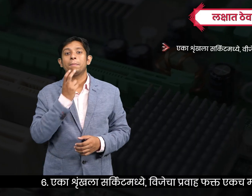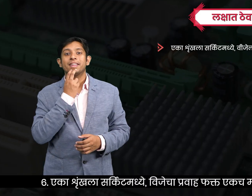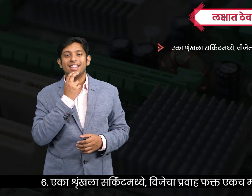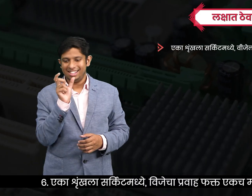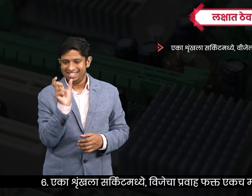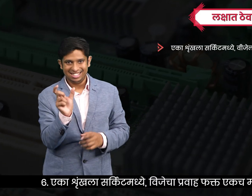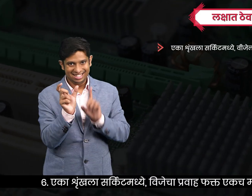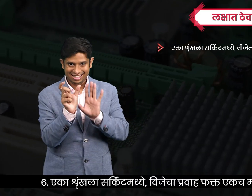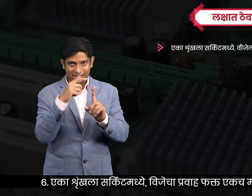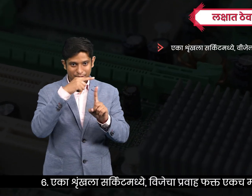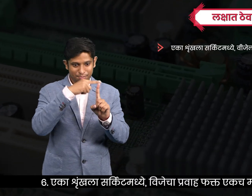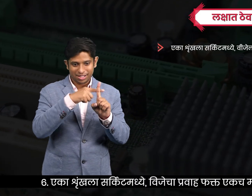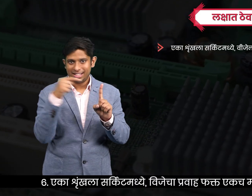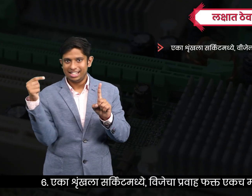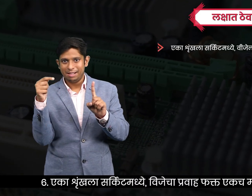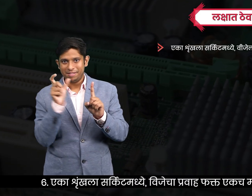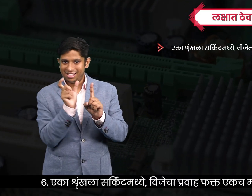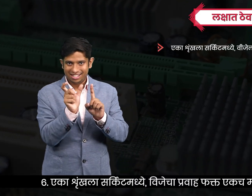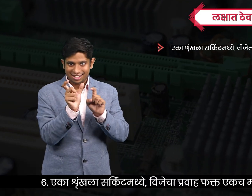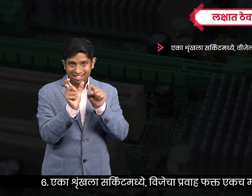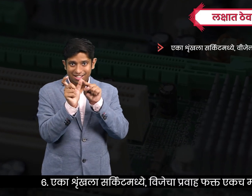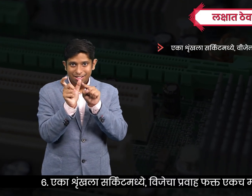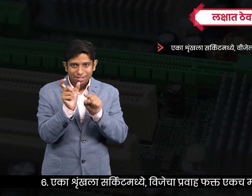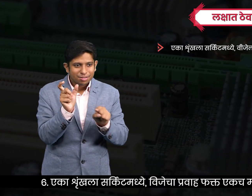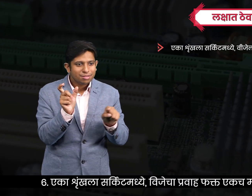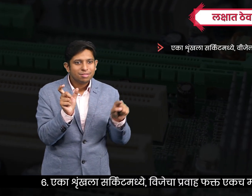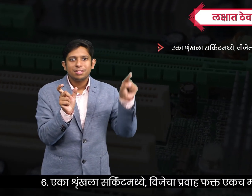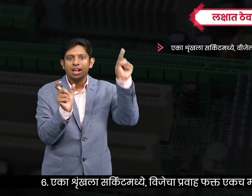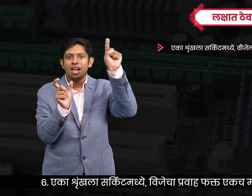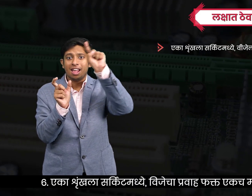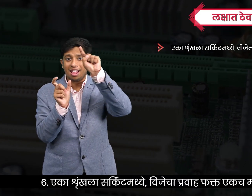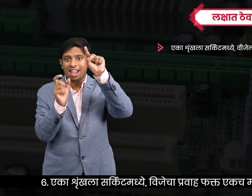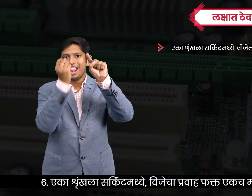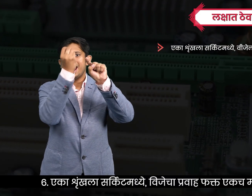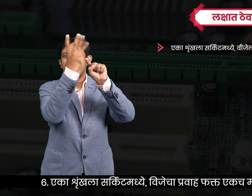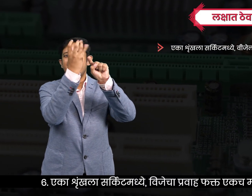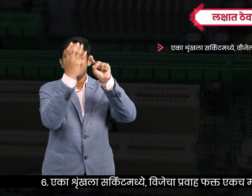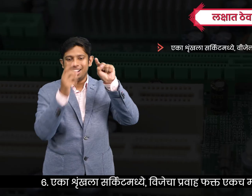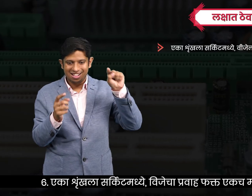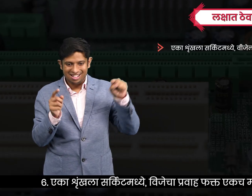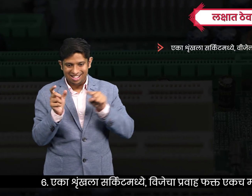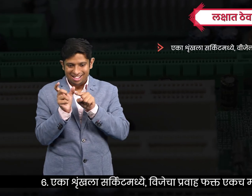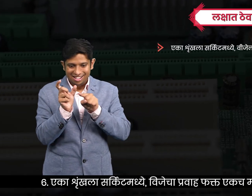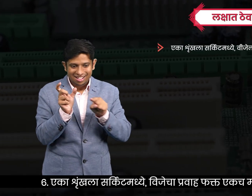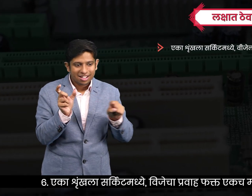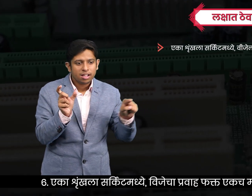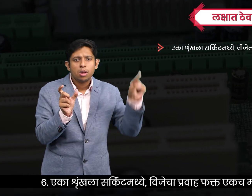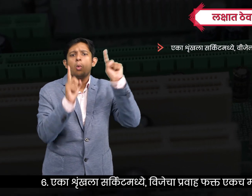एका शृंखला सर्किटमध्ये विजेचा प्रवाह फक्त एकच मार्ग असतो.